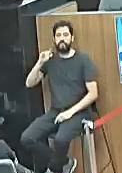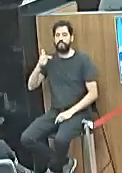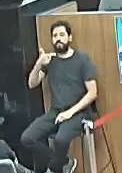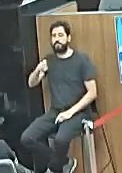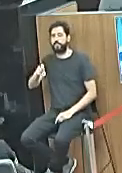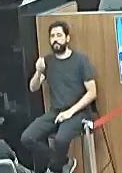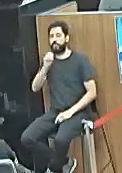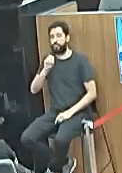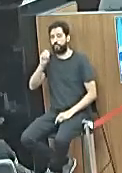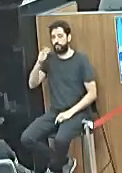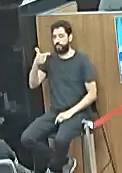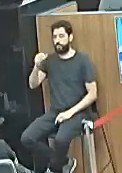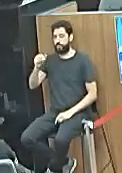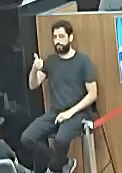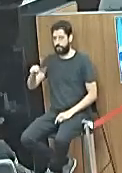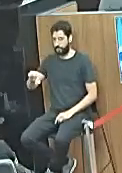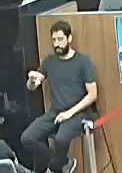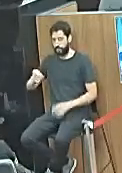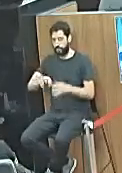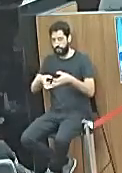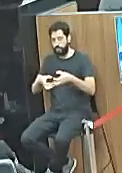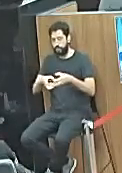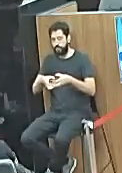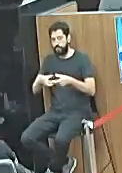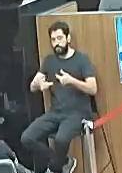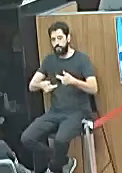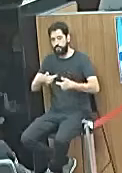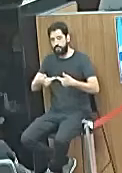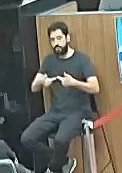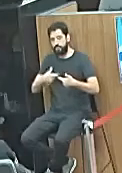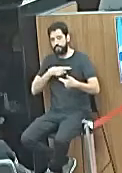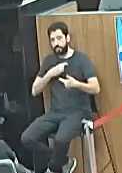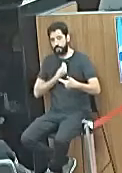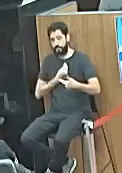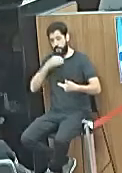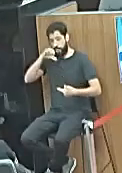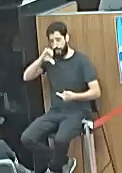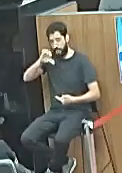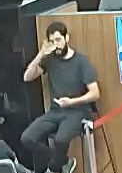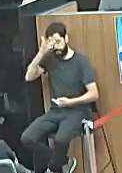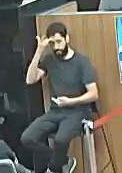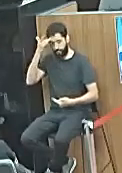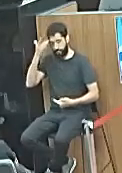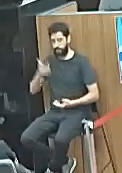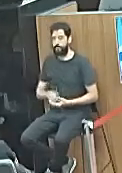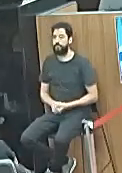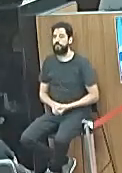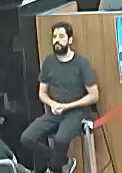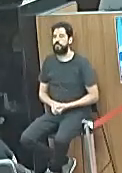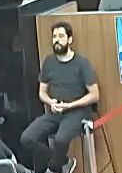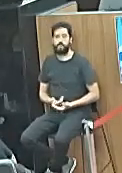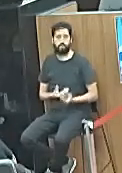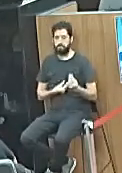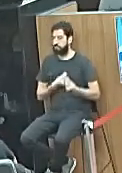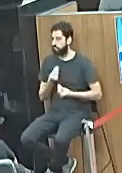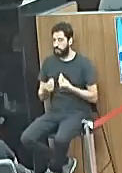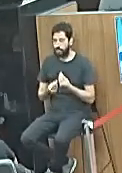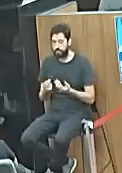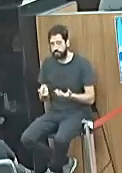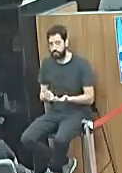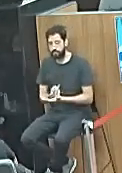2019 o grupo de trabalho contou com a participação de nove pessoas como resultados das discussões